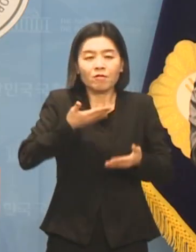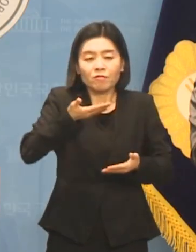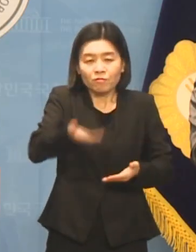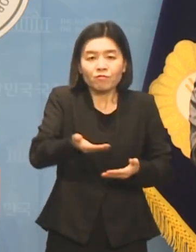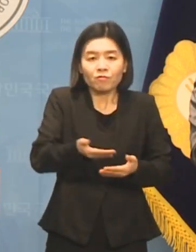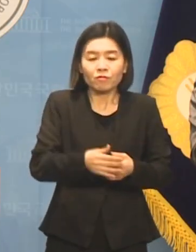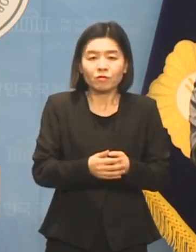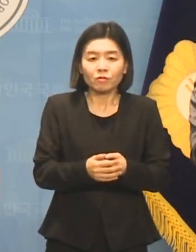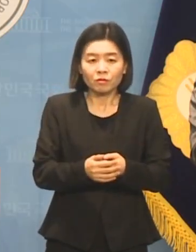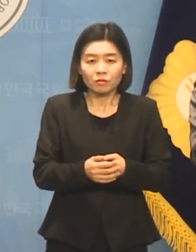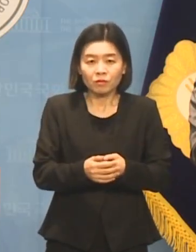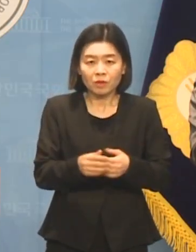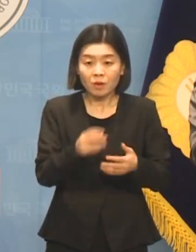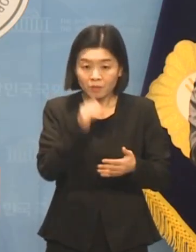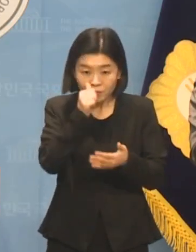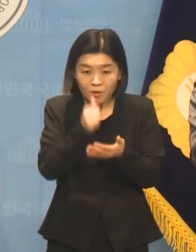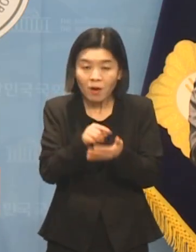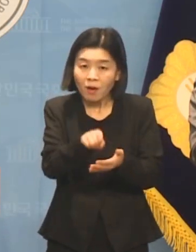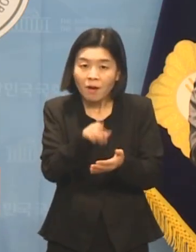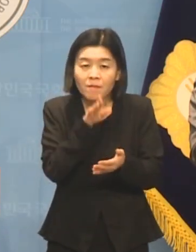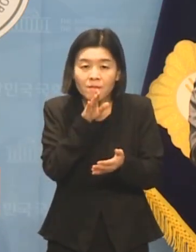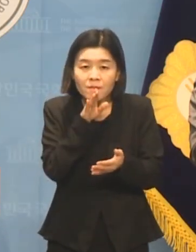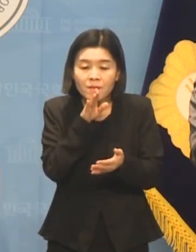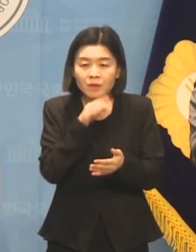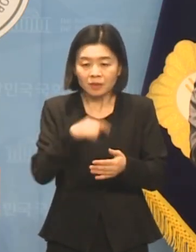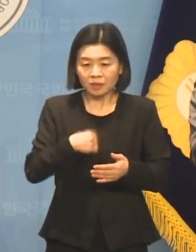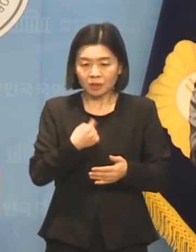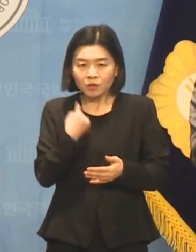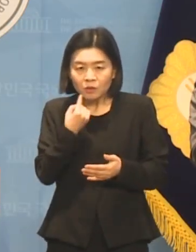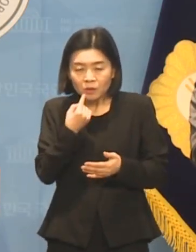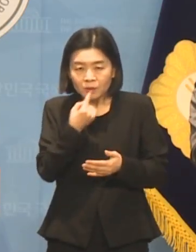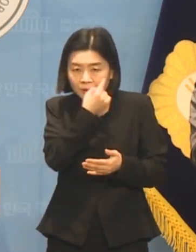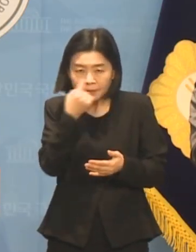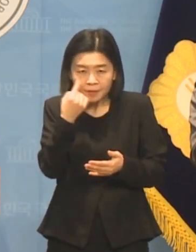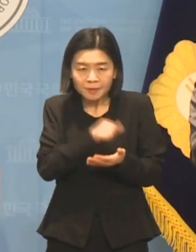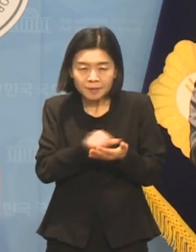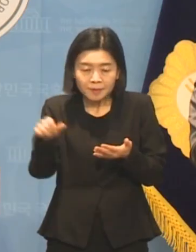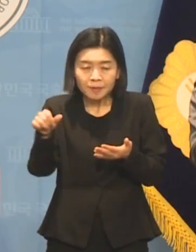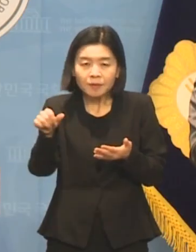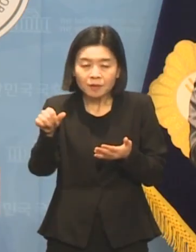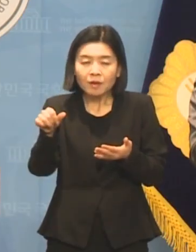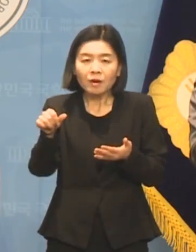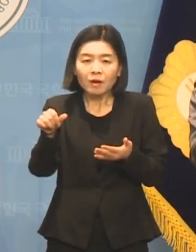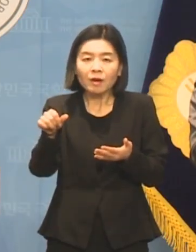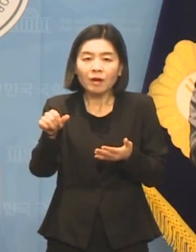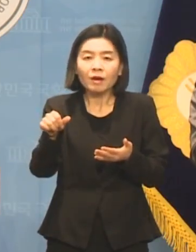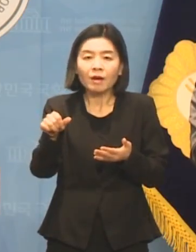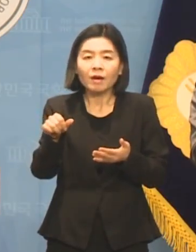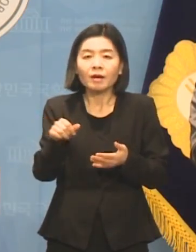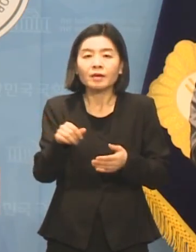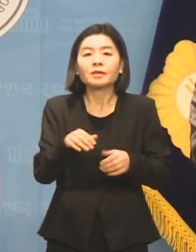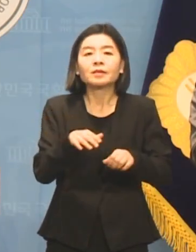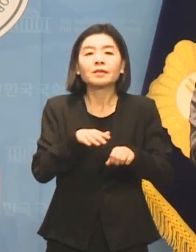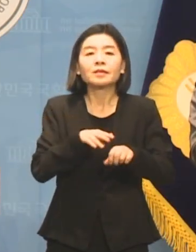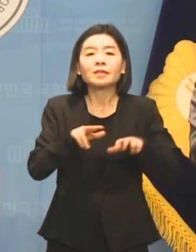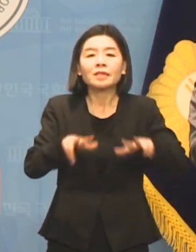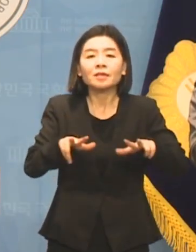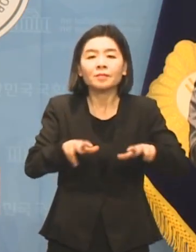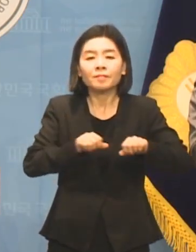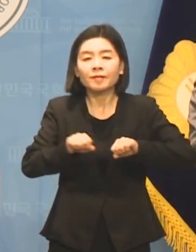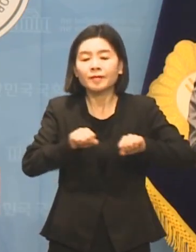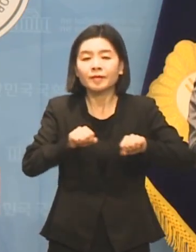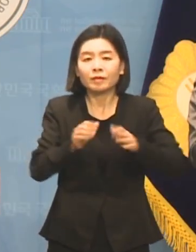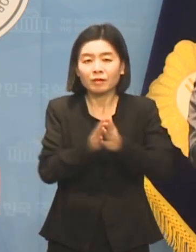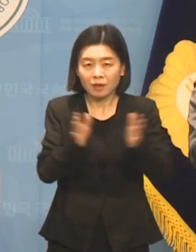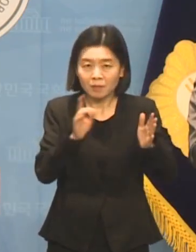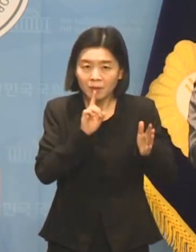범죄 행위를 저질렀던 사람들이 자신의 증거인멸을 통한 빠지기가 들어갔다. 즉